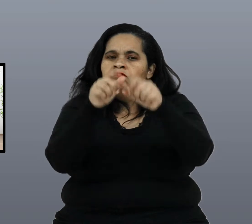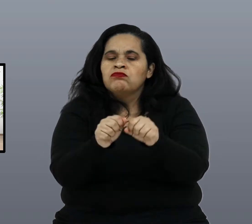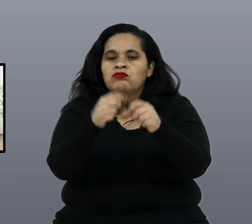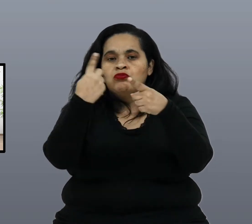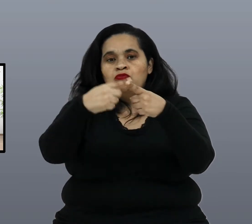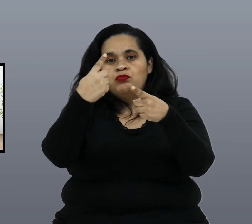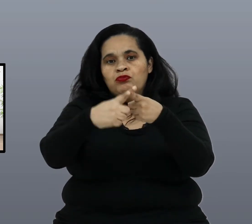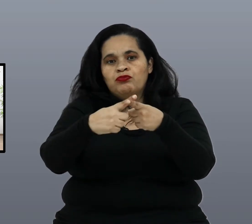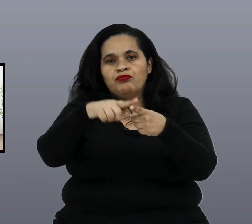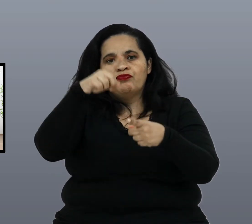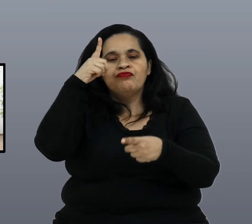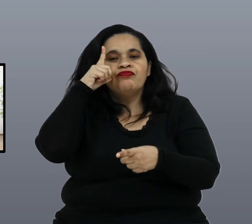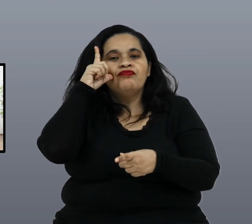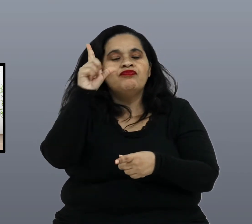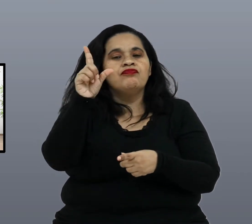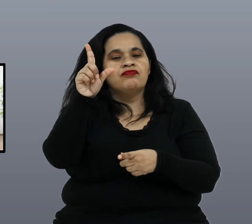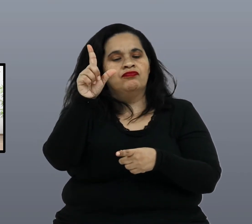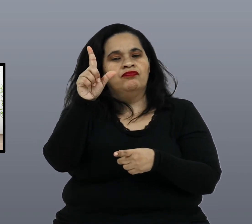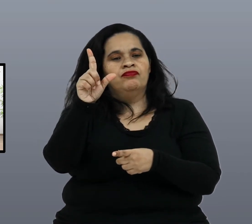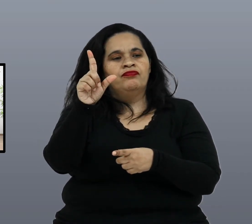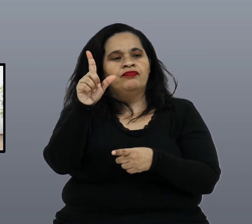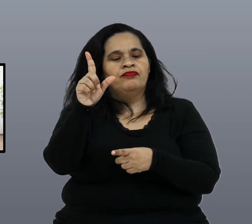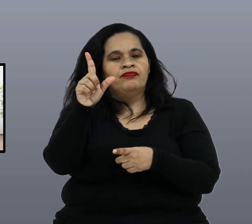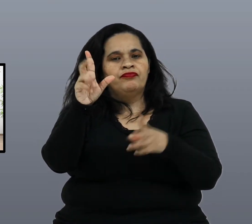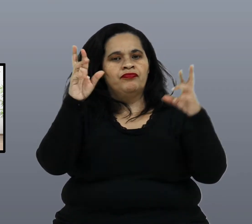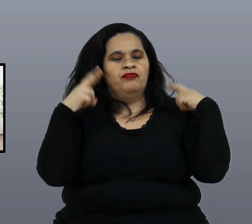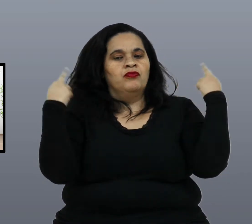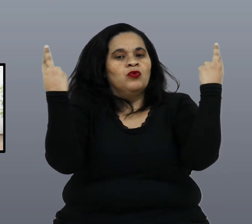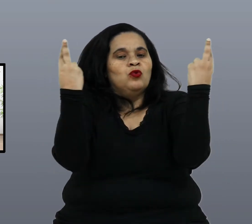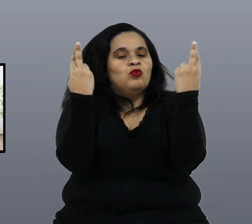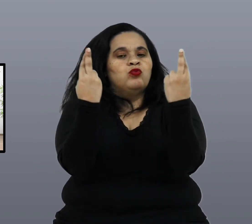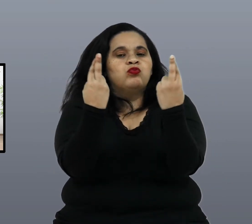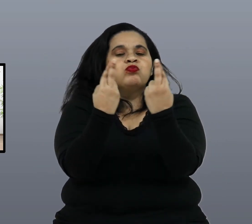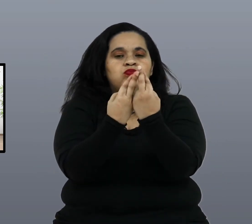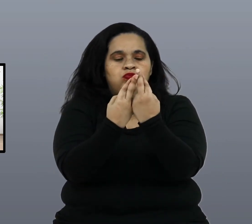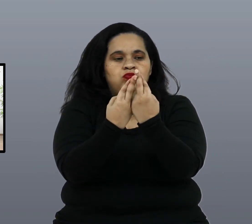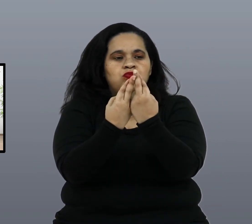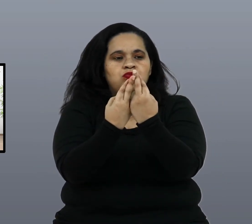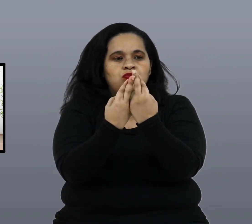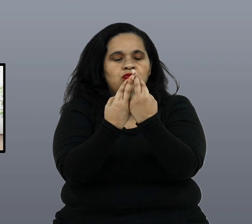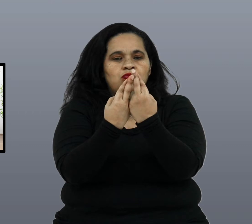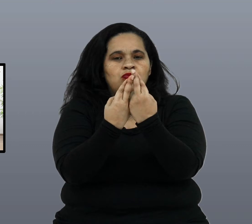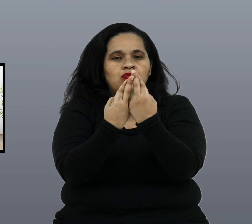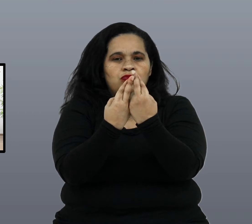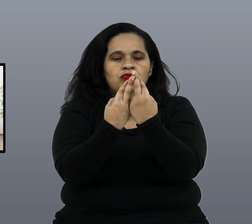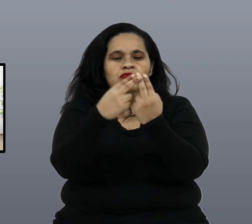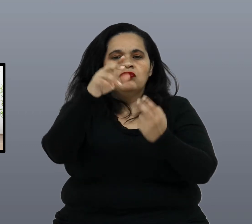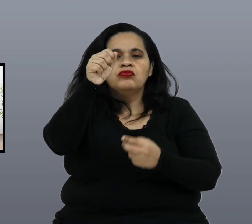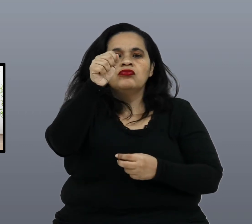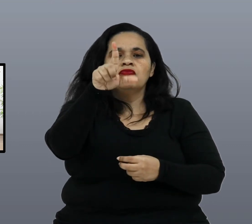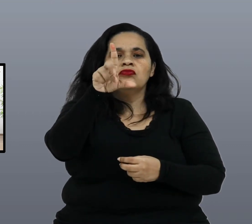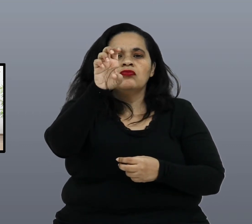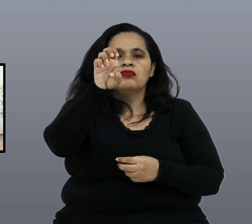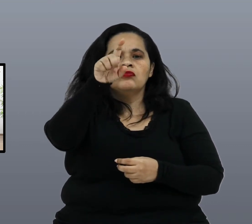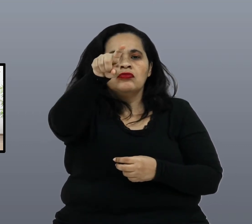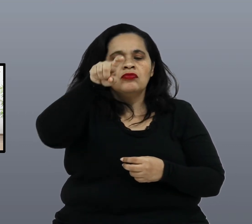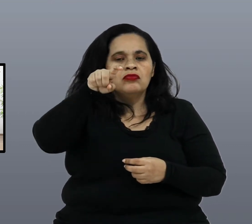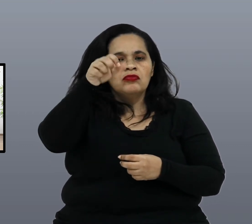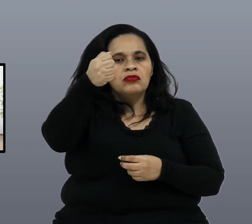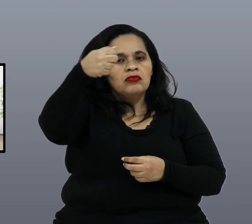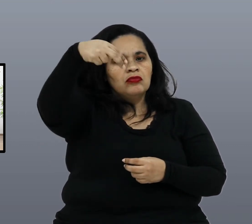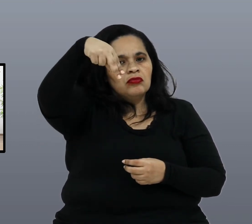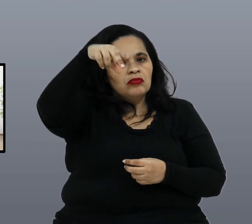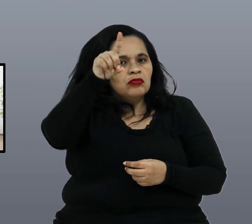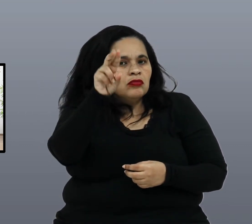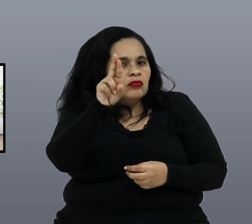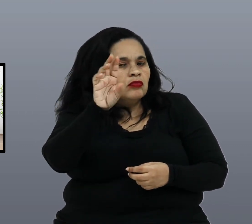né? o Império Greco, o Império do Alexandre, Sim. do Alexandre o Grande, que ele é